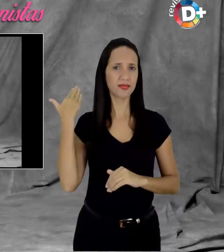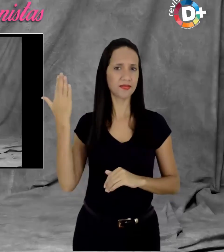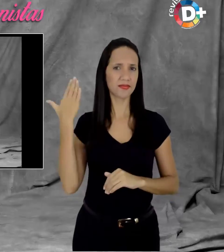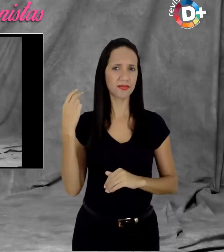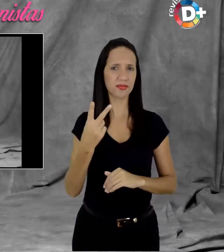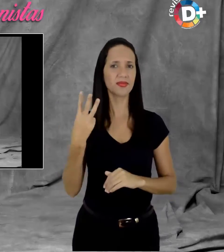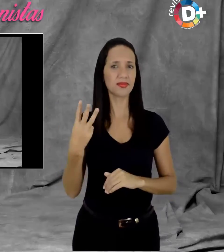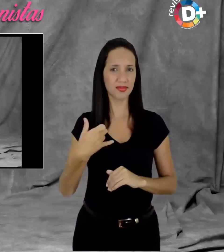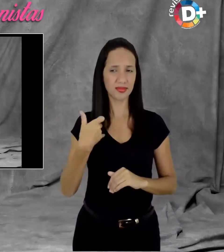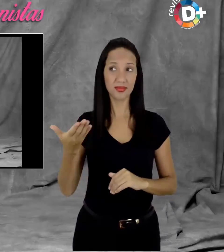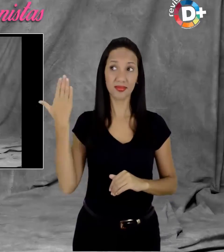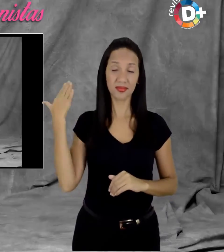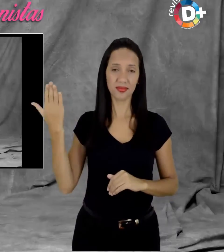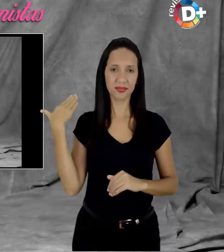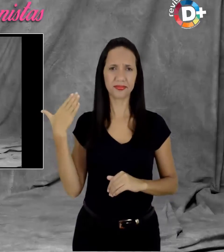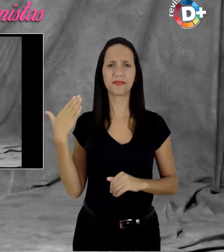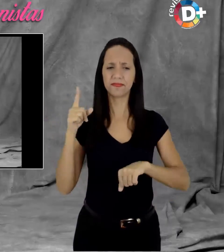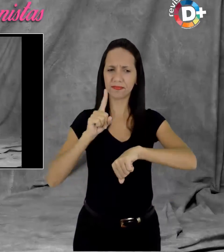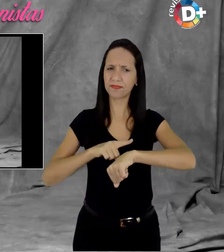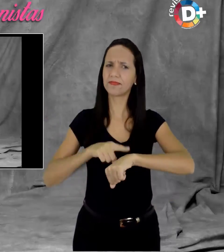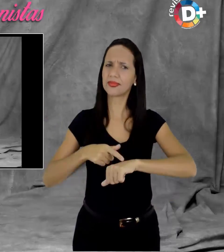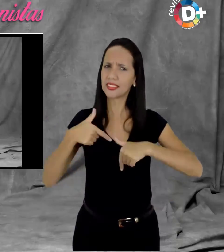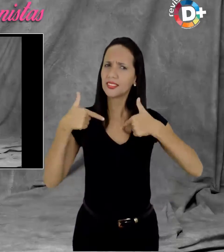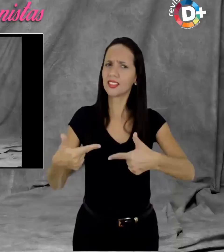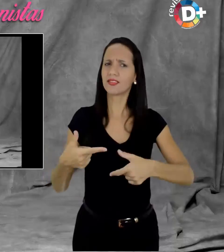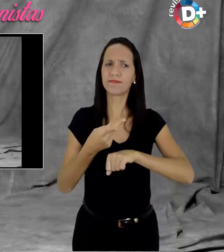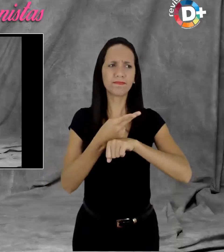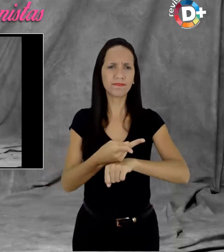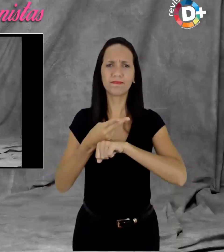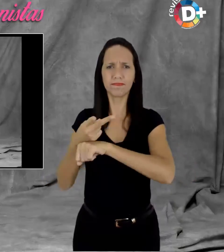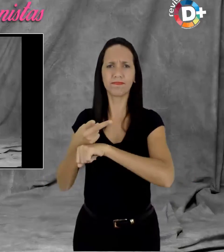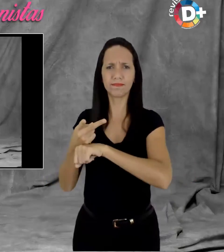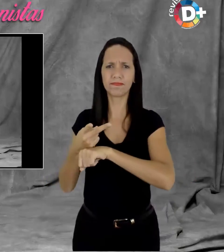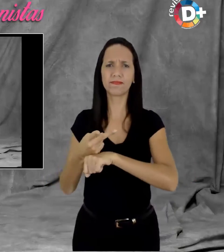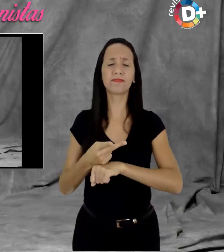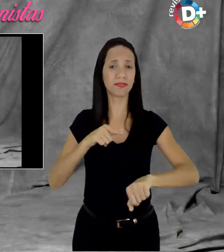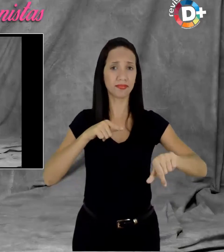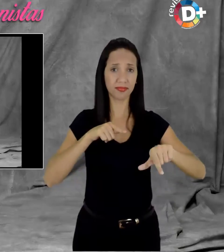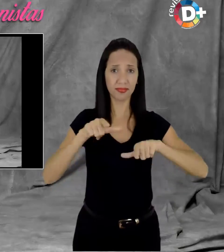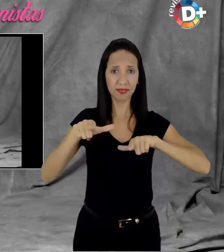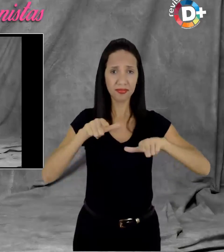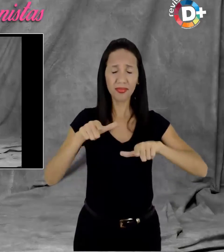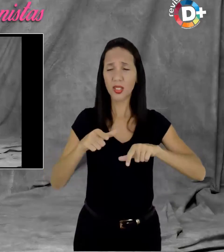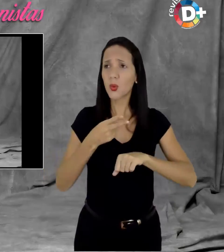anos. Era época de procurar emprego. As empresas barravam porque éramos anãs.